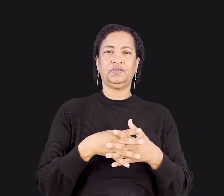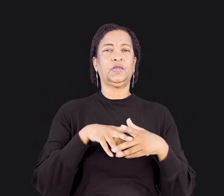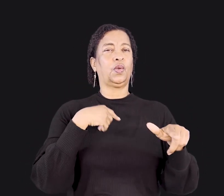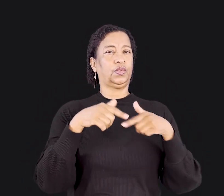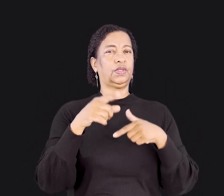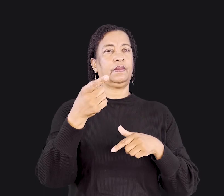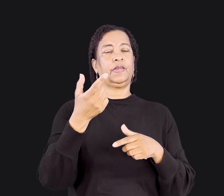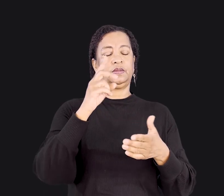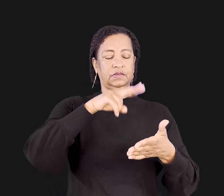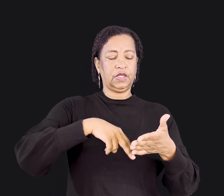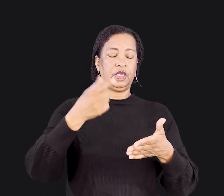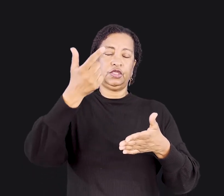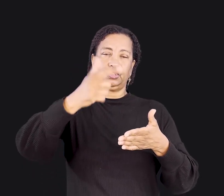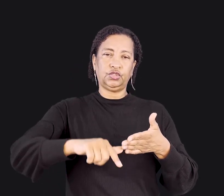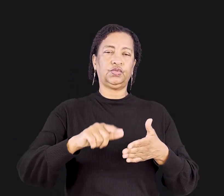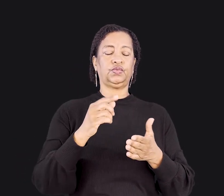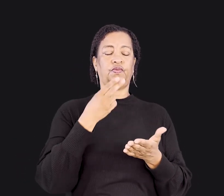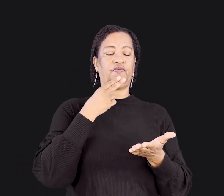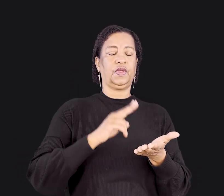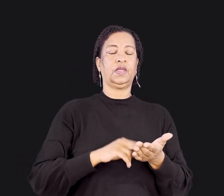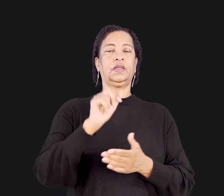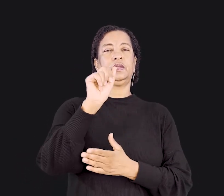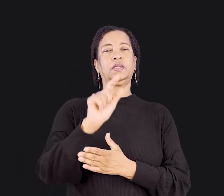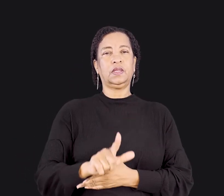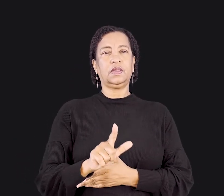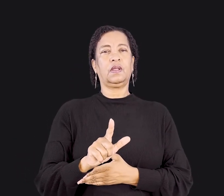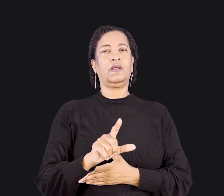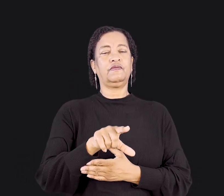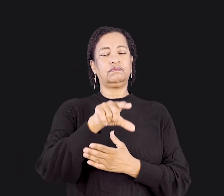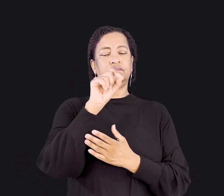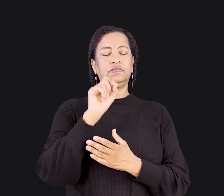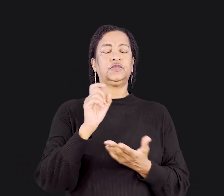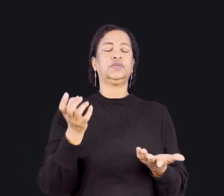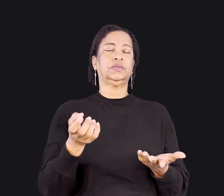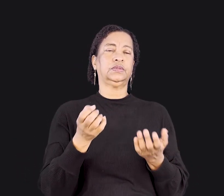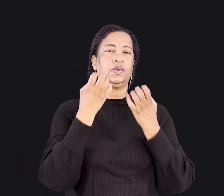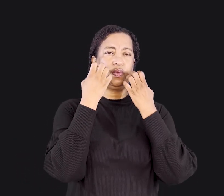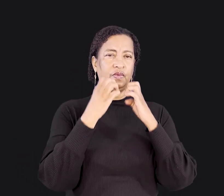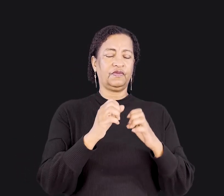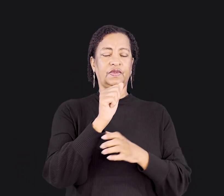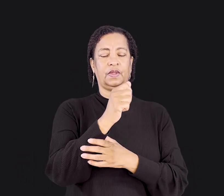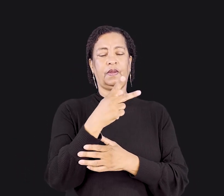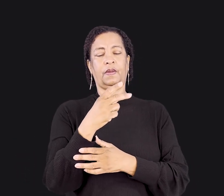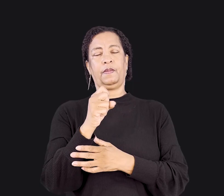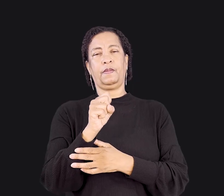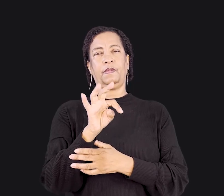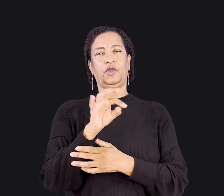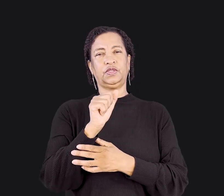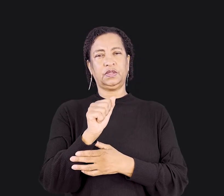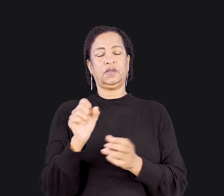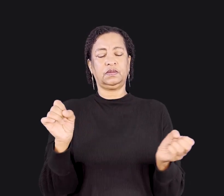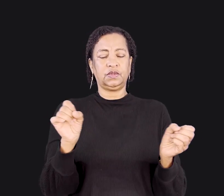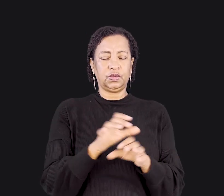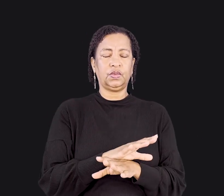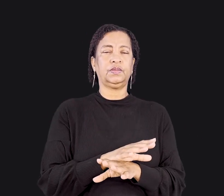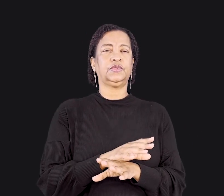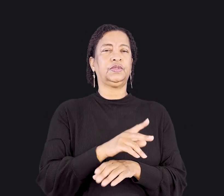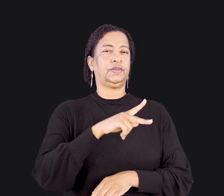ler outra vez a carta aos Gálatas e definir o evangelho apóstata e o evangelho absoluto que Paulo pregava.